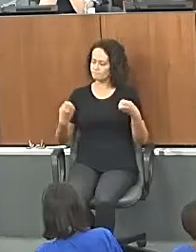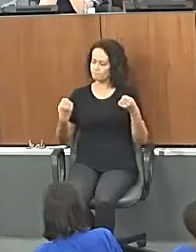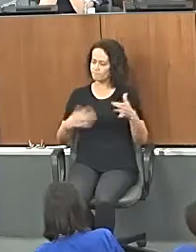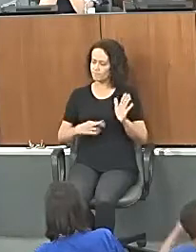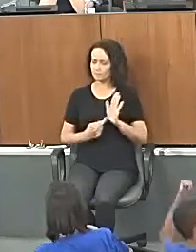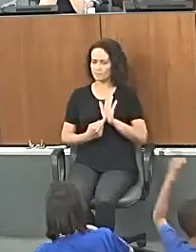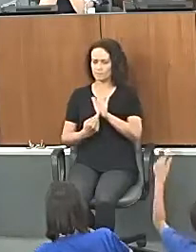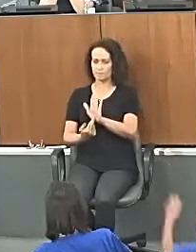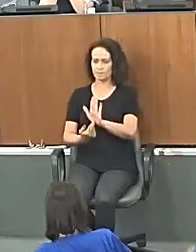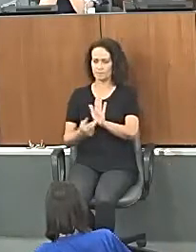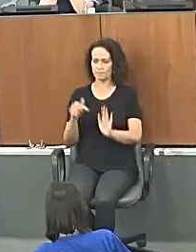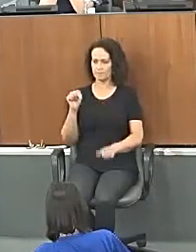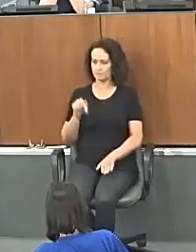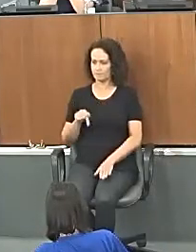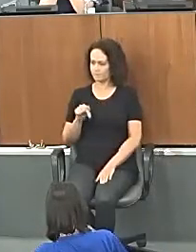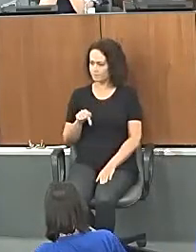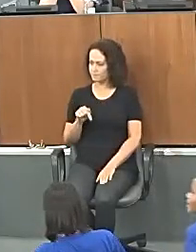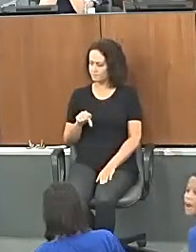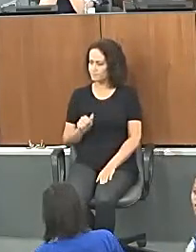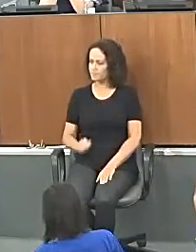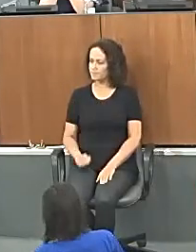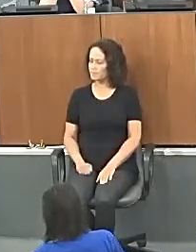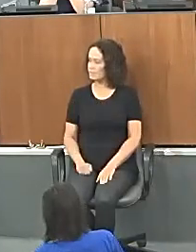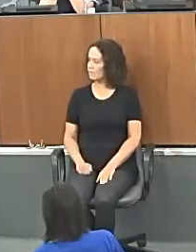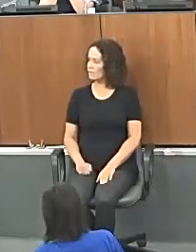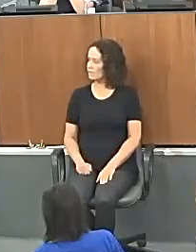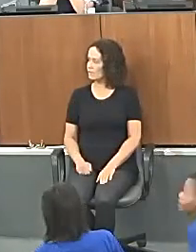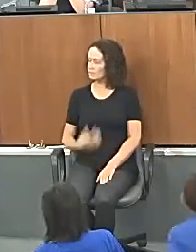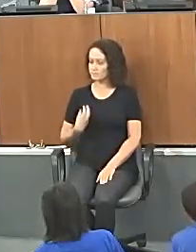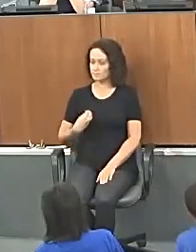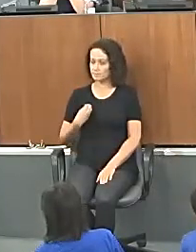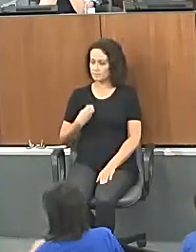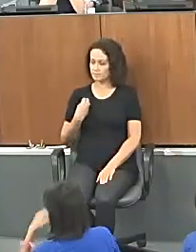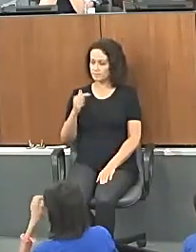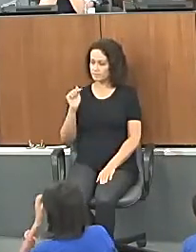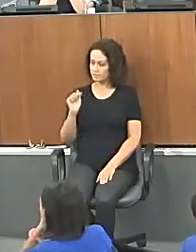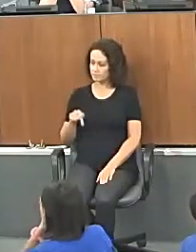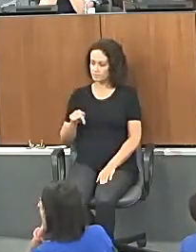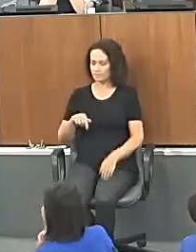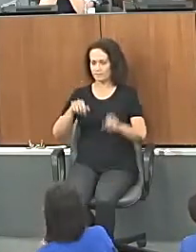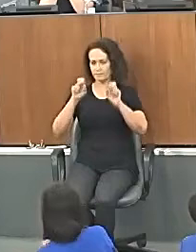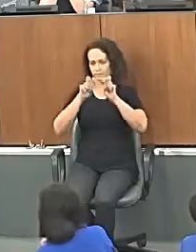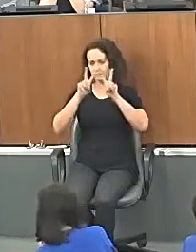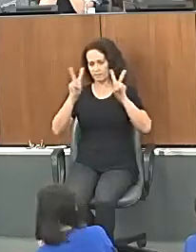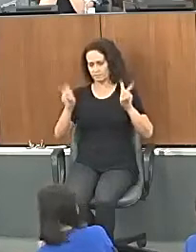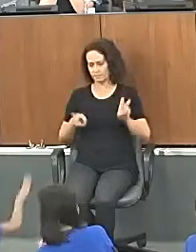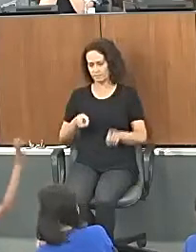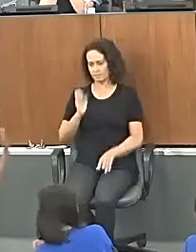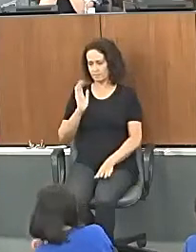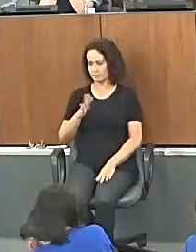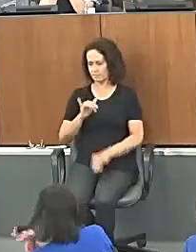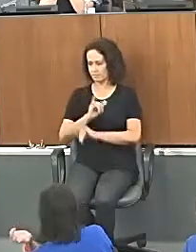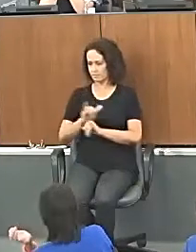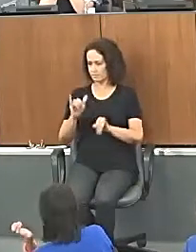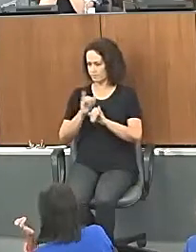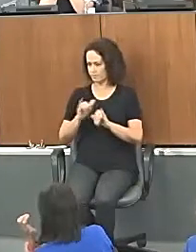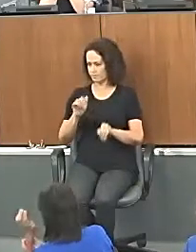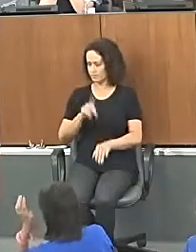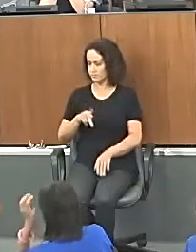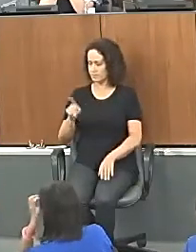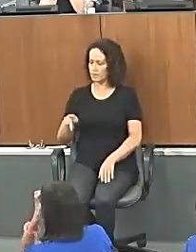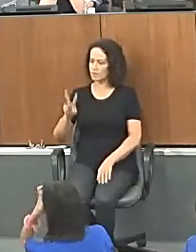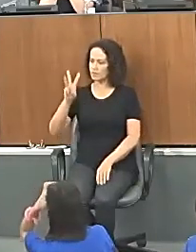representantes e e eu estou aqui pra abordar um tema que foi até falado com o professor wesley e